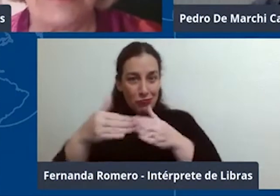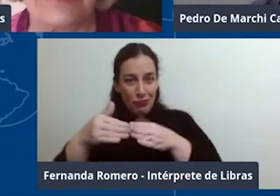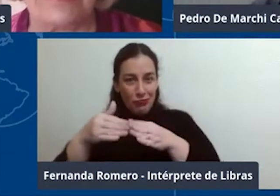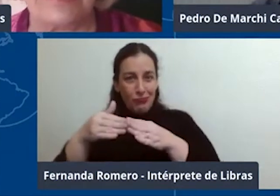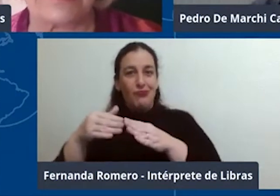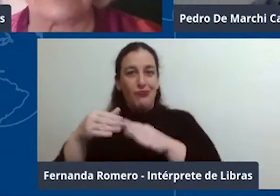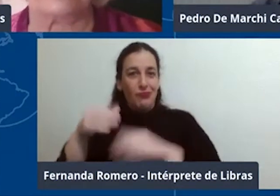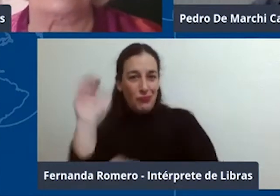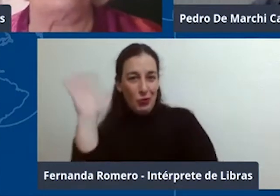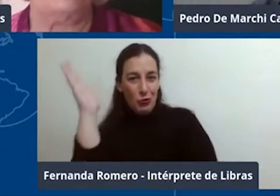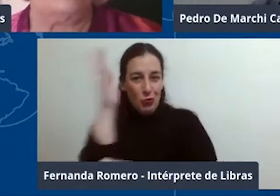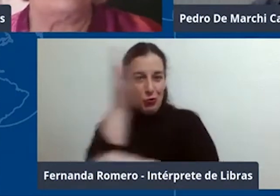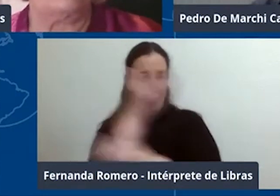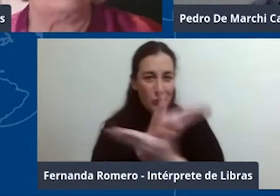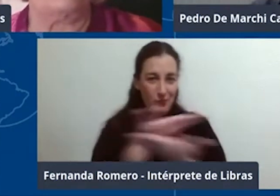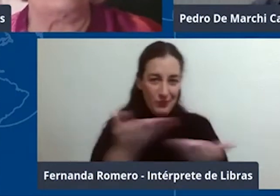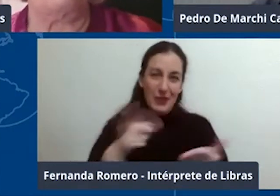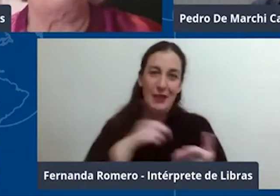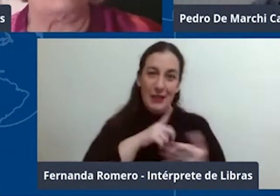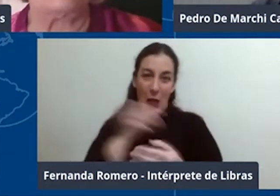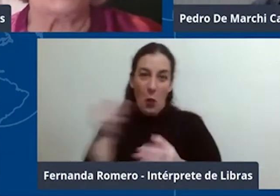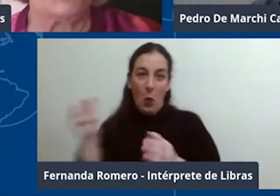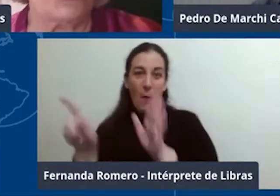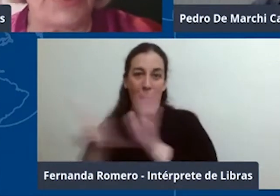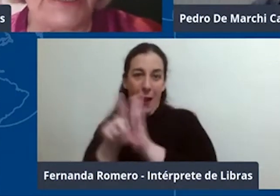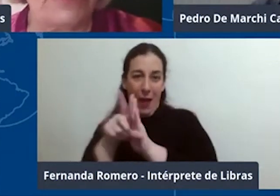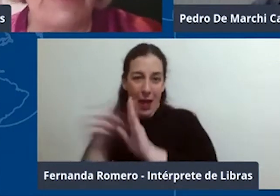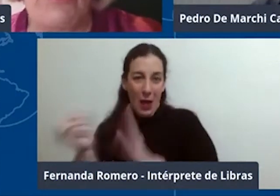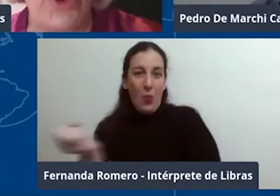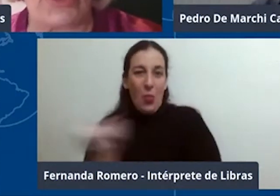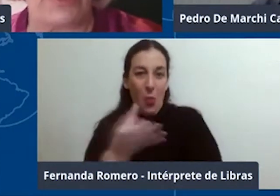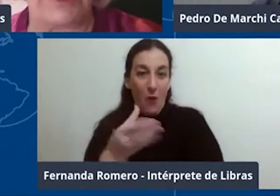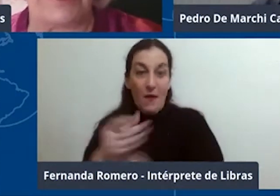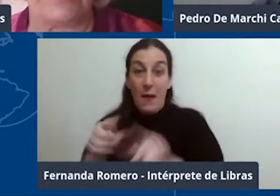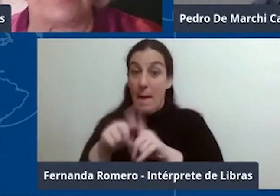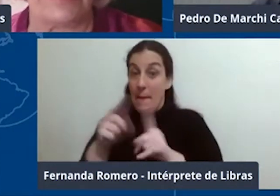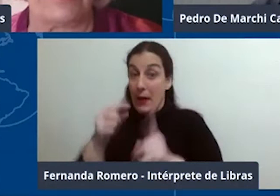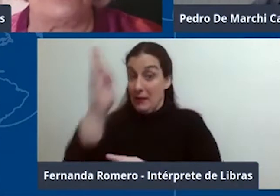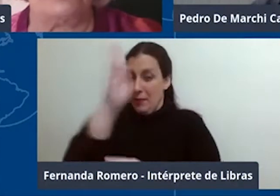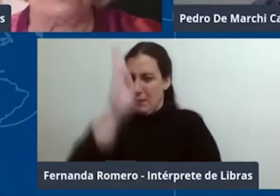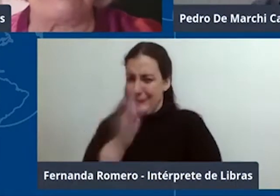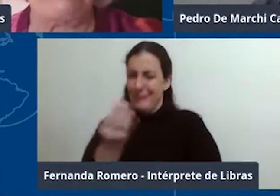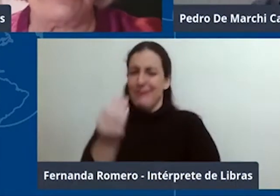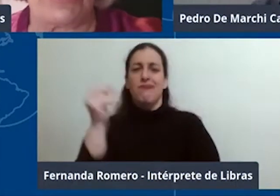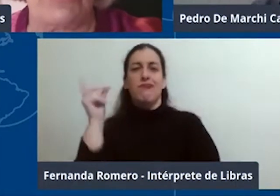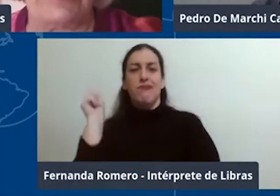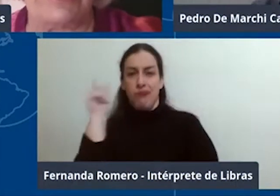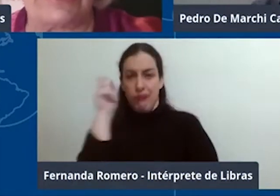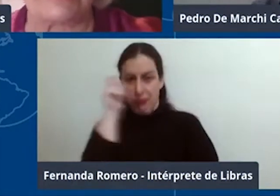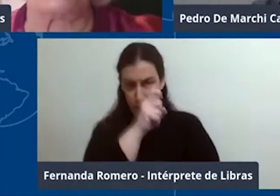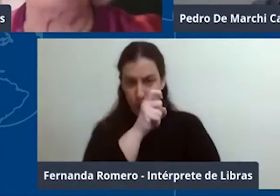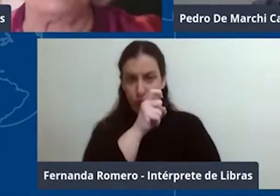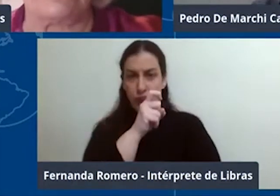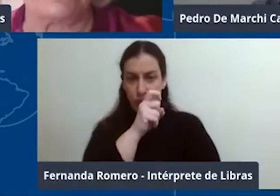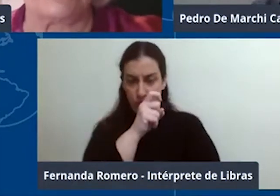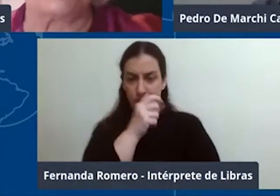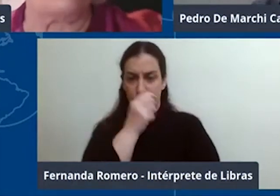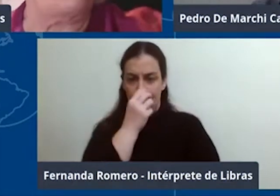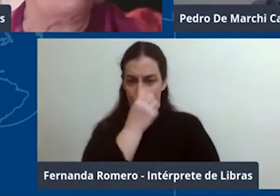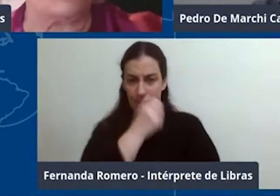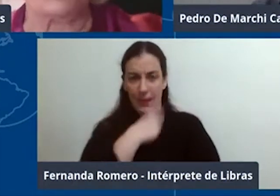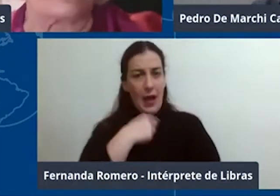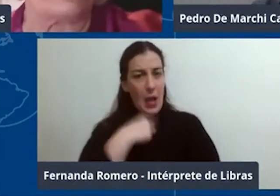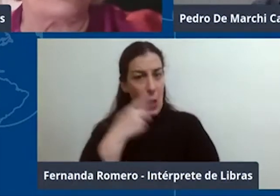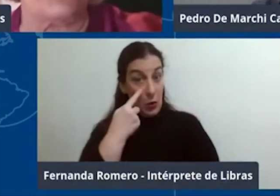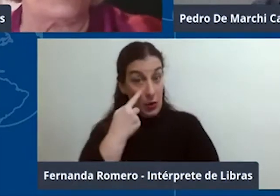uma moderna legislação. Mas no Brasil é muito complicado. Eu estava vendo agora, até recomendo a vocês,